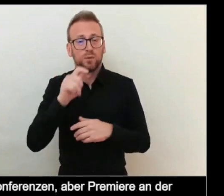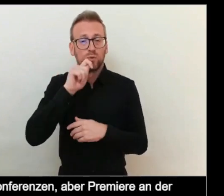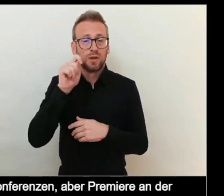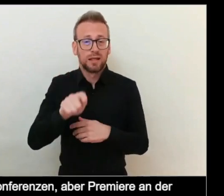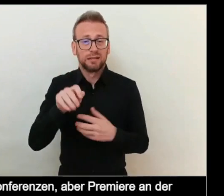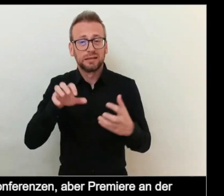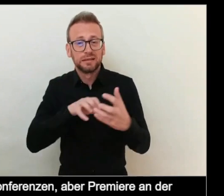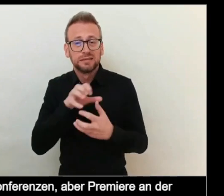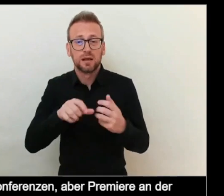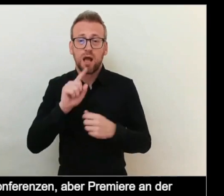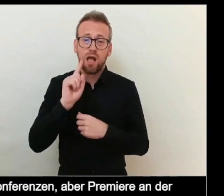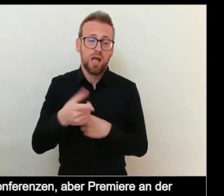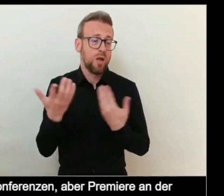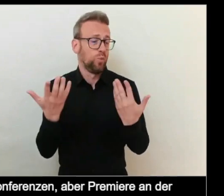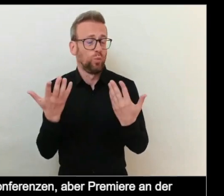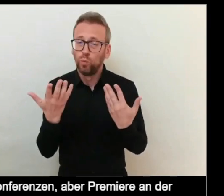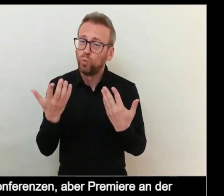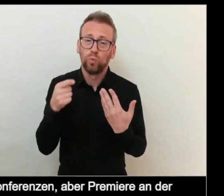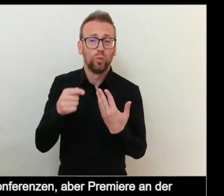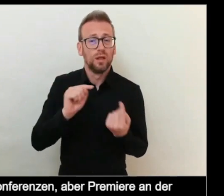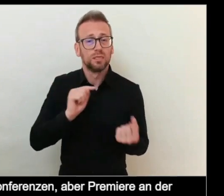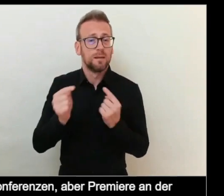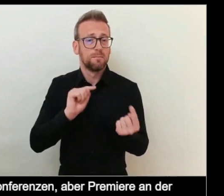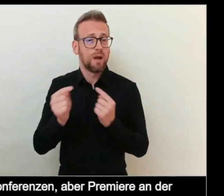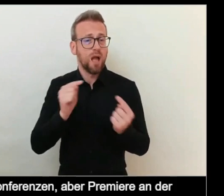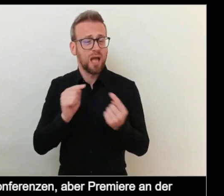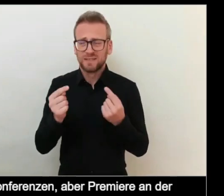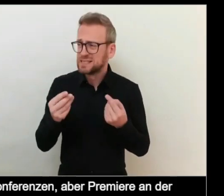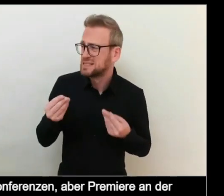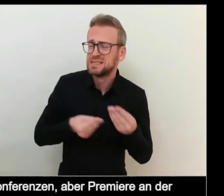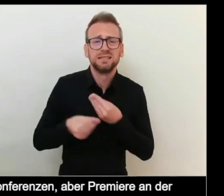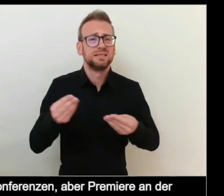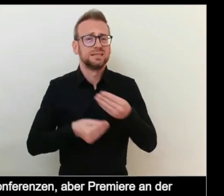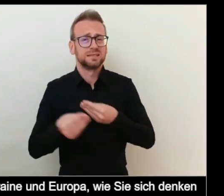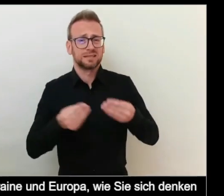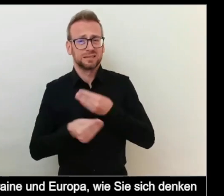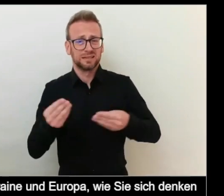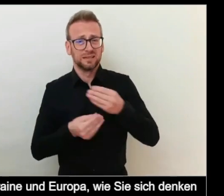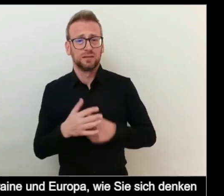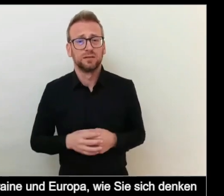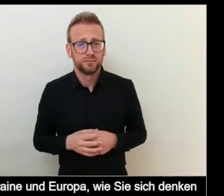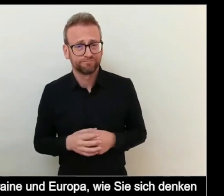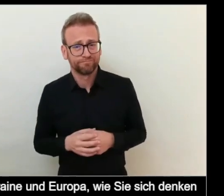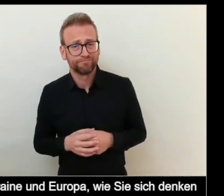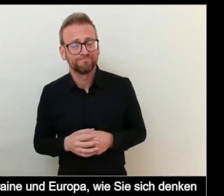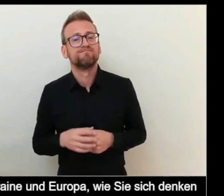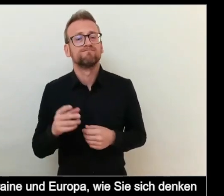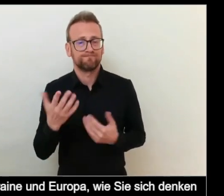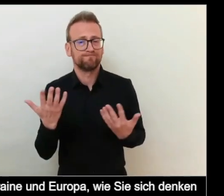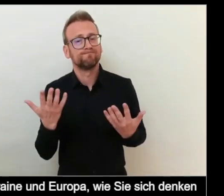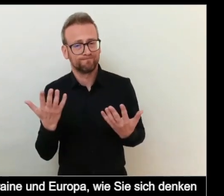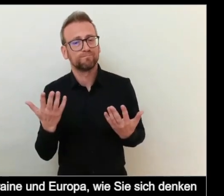aber, und das hat der Innenminister auch heute noch einmal deutlich gemacht, dass Bayern intensiv auf